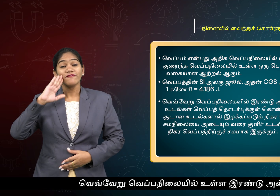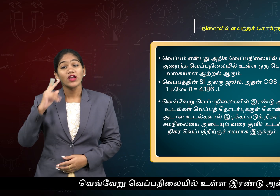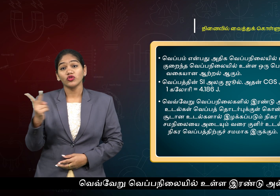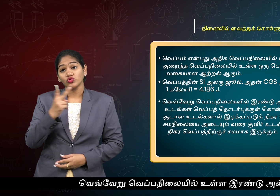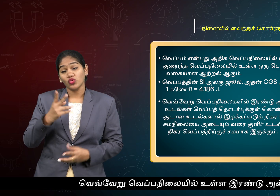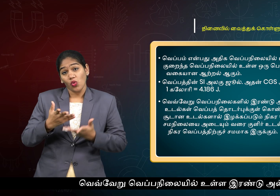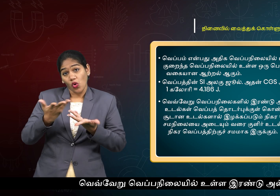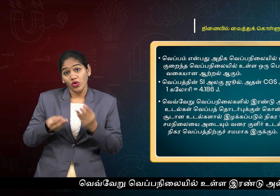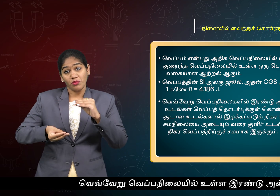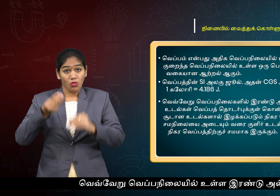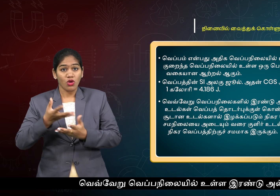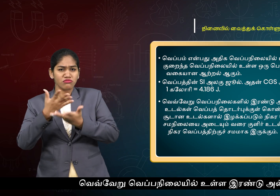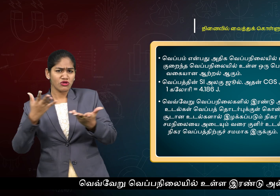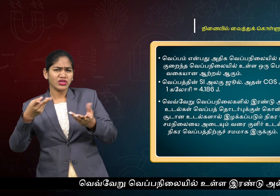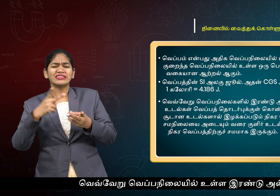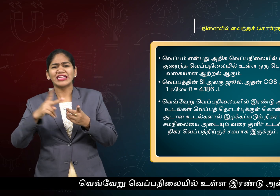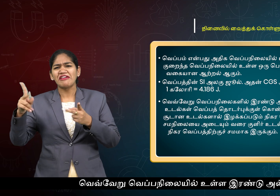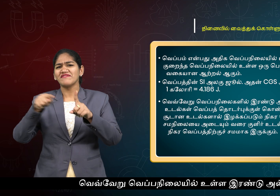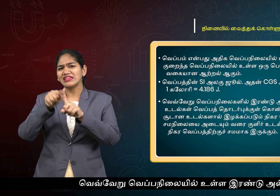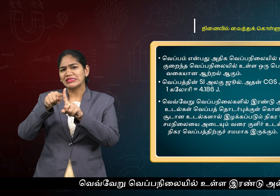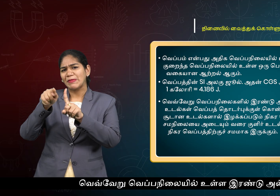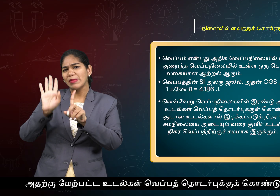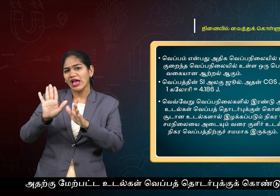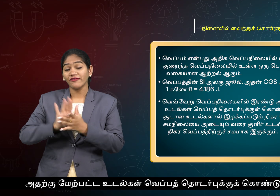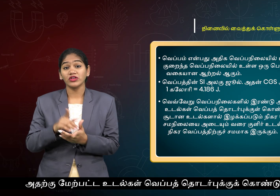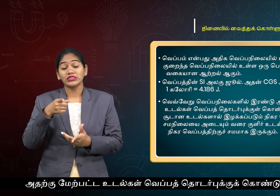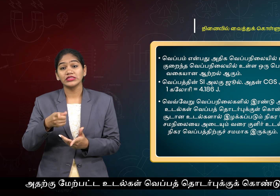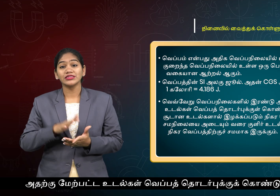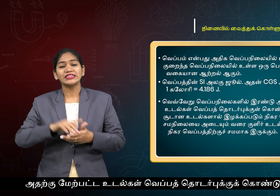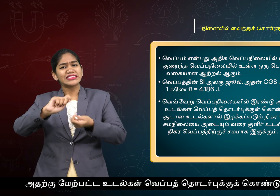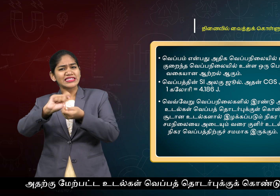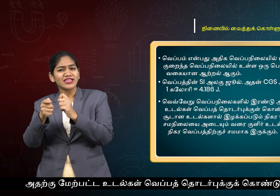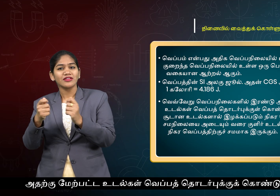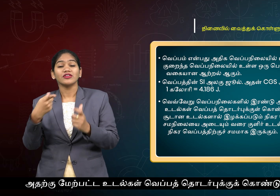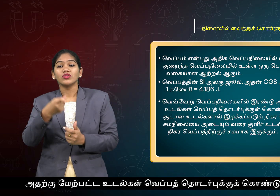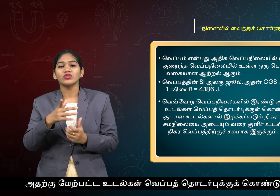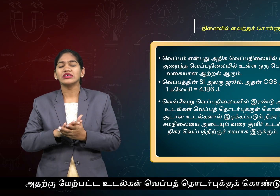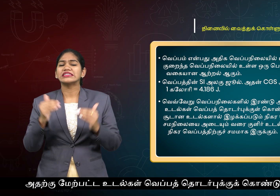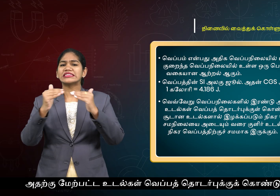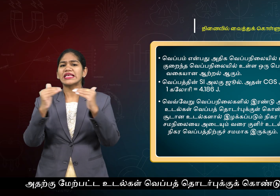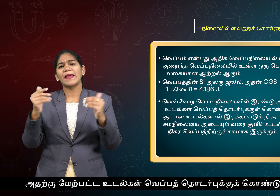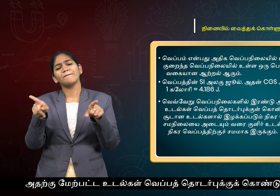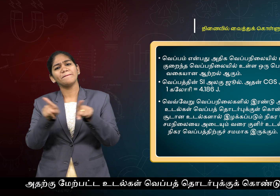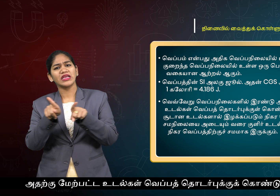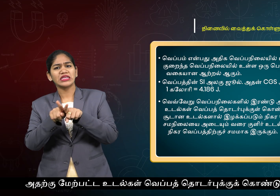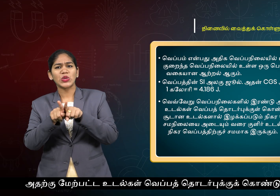வெவ்வேறு வெப்பநிலையில் உள்ள 2 அல்லது அதற்கு மேற்பட்ட உடல்கள் வெப்ப தொடர்புக்கு கொண்டு